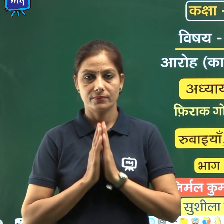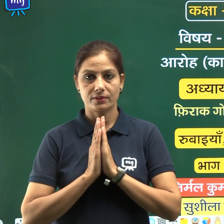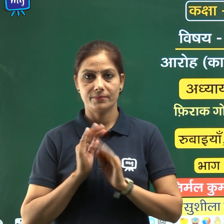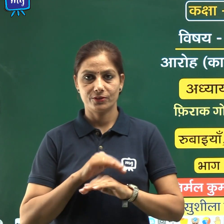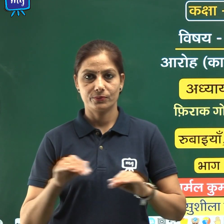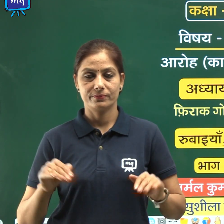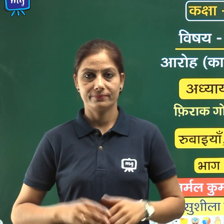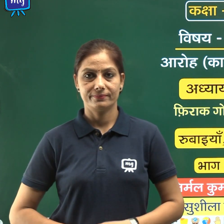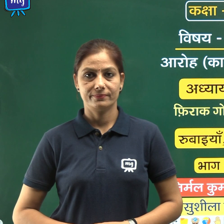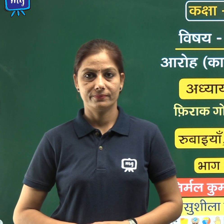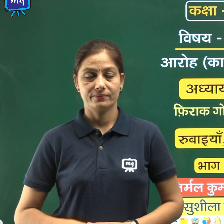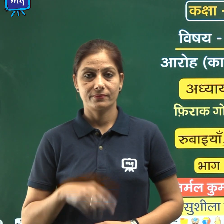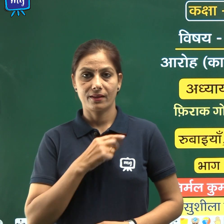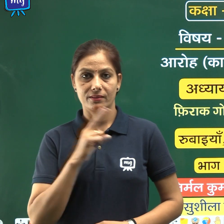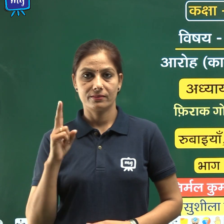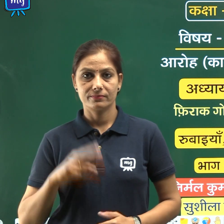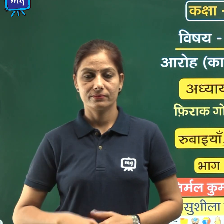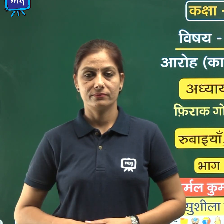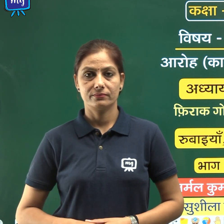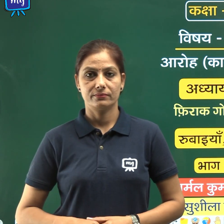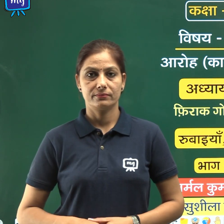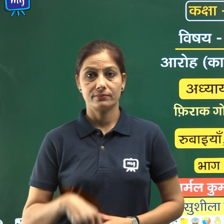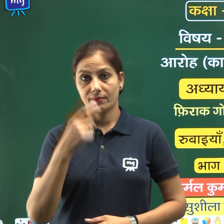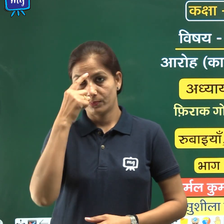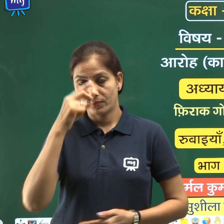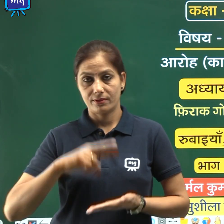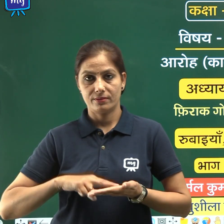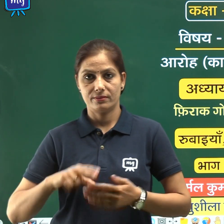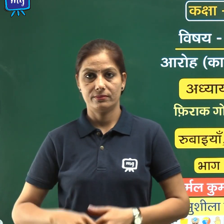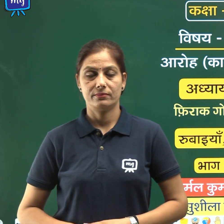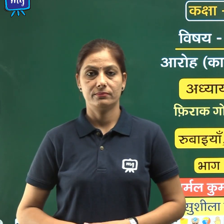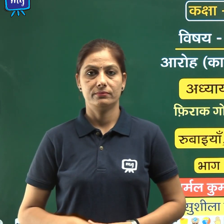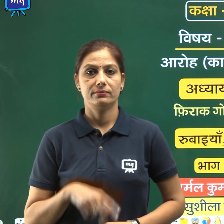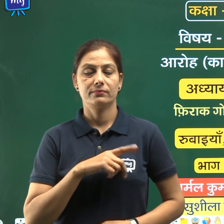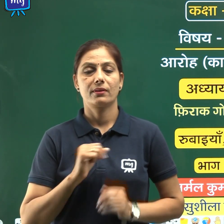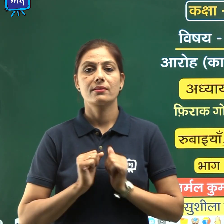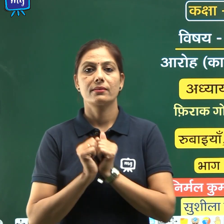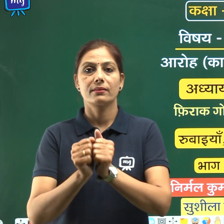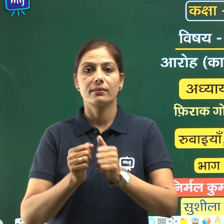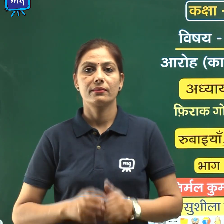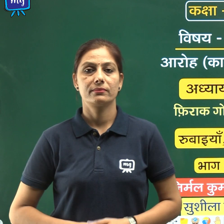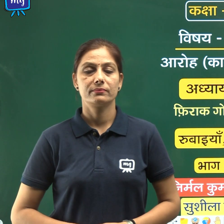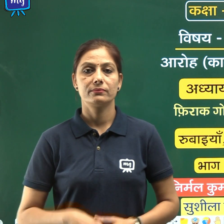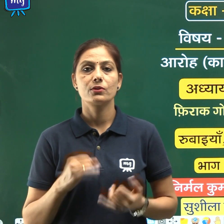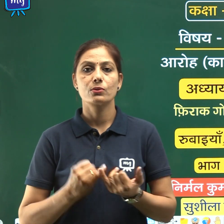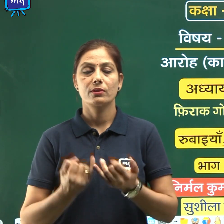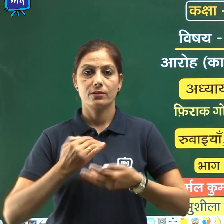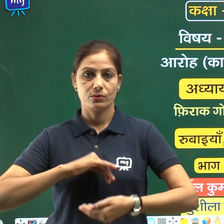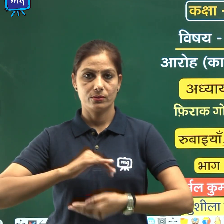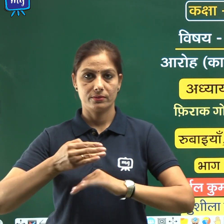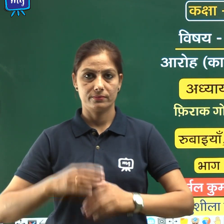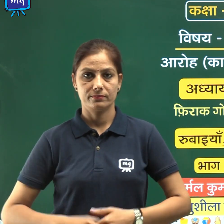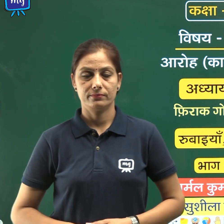नमस्कार बच्चों, मेरा नाम निर्मल कुमार गुप्ता, मेरे साथ हैं सुशीला